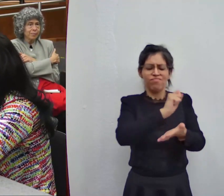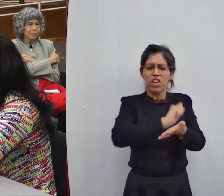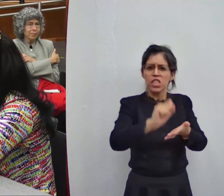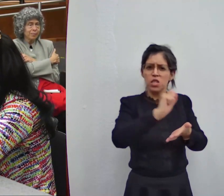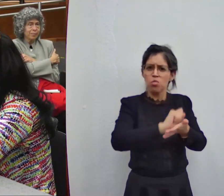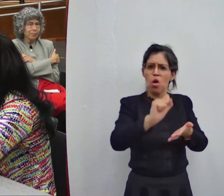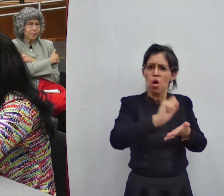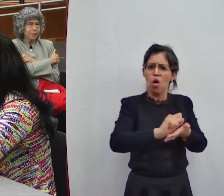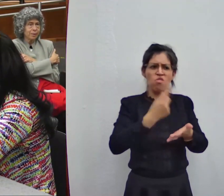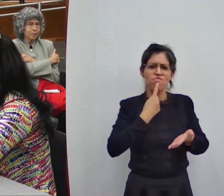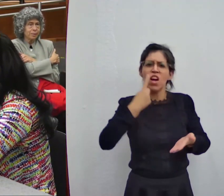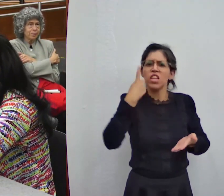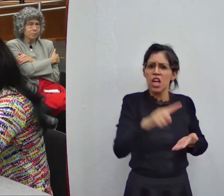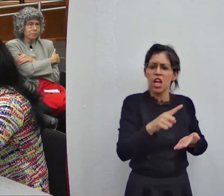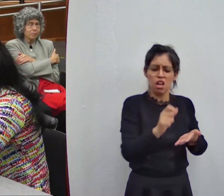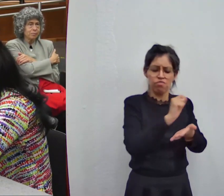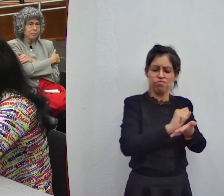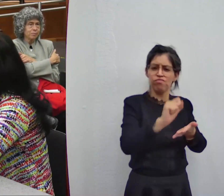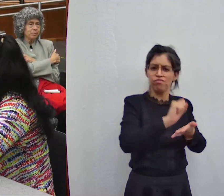esa